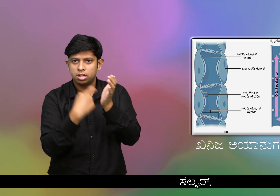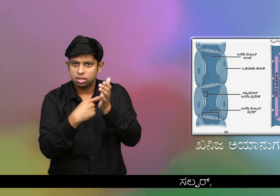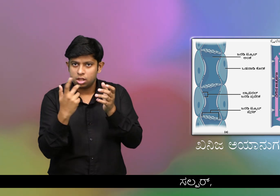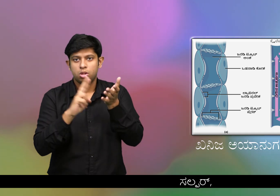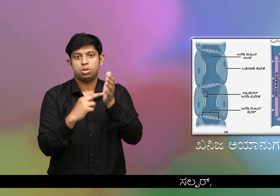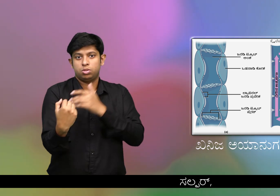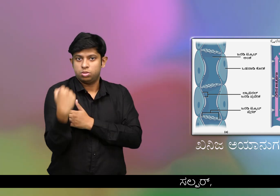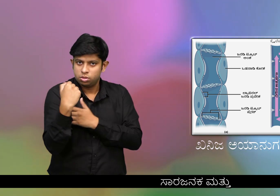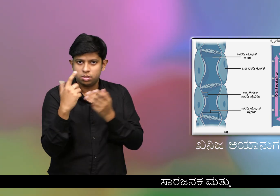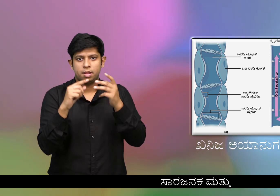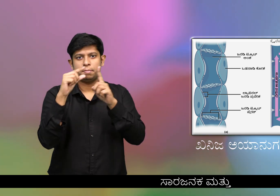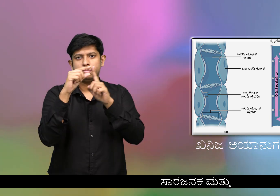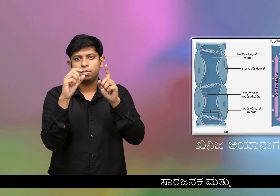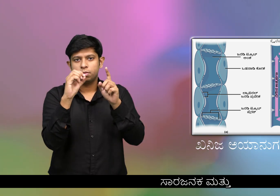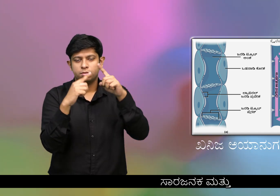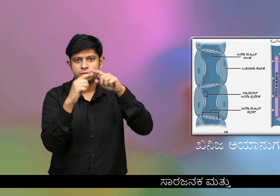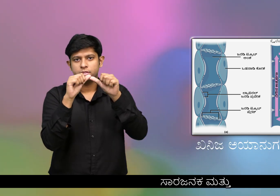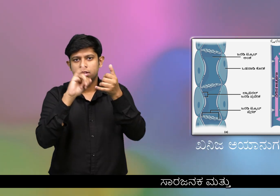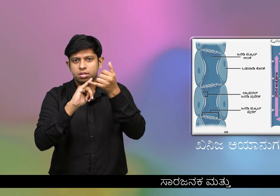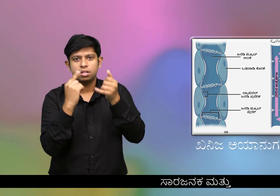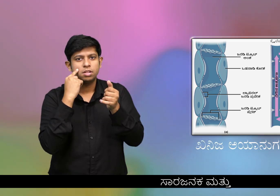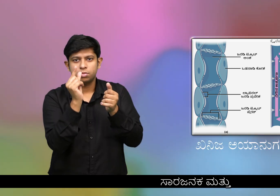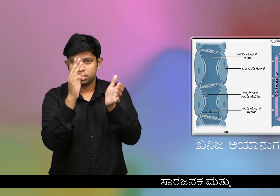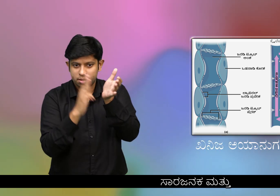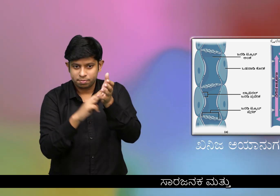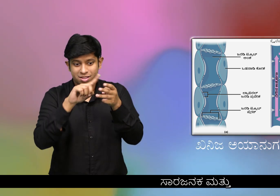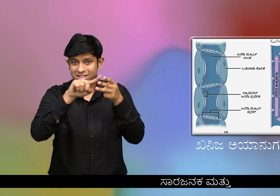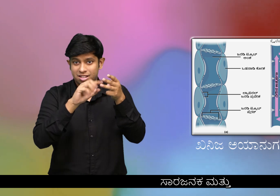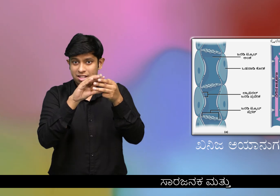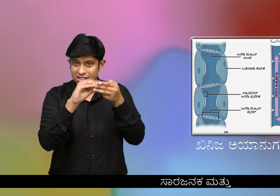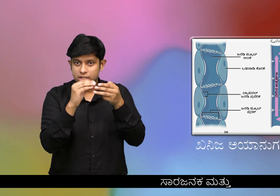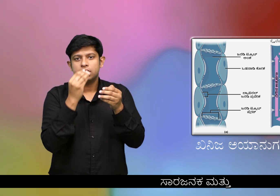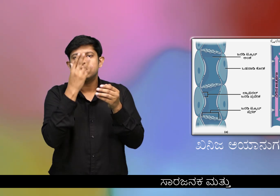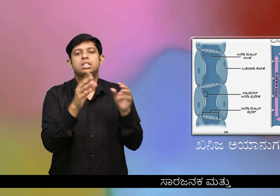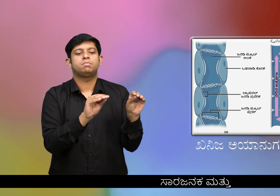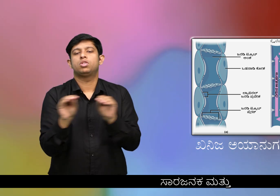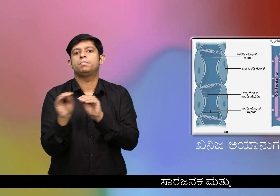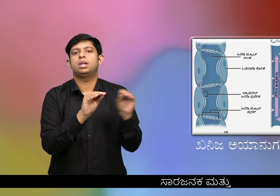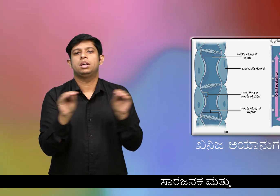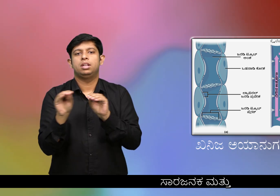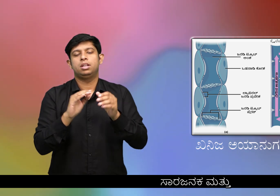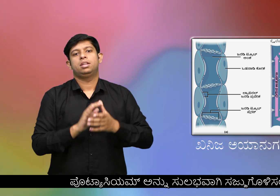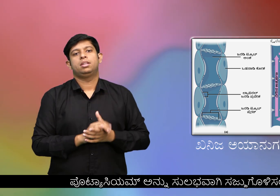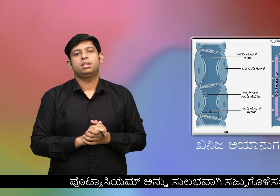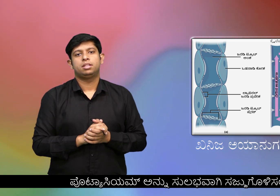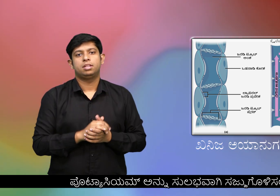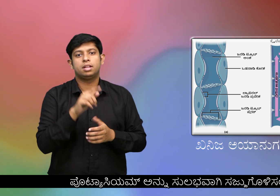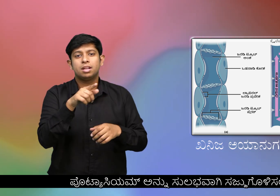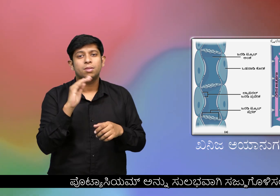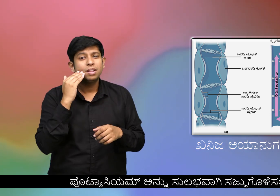ಸಾರಜನಕ ಮತ್ತು ಪೊಟ್ಯಾಷಿಯಂ ಅನ್ನು